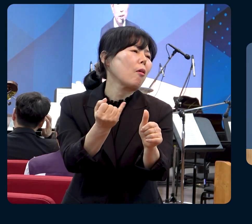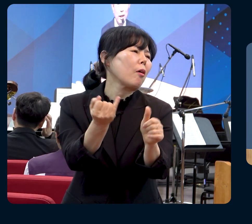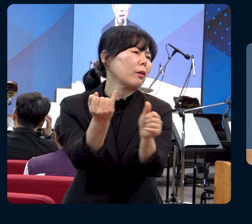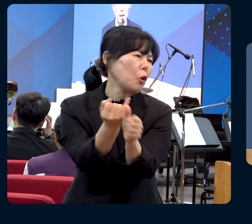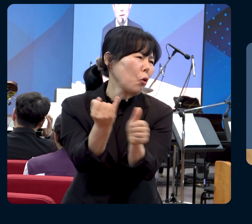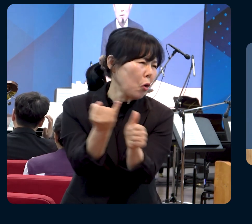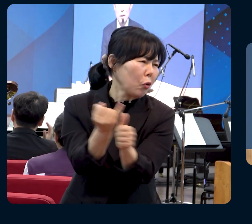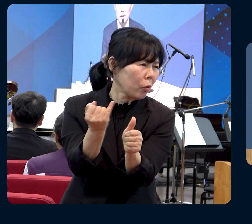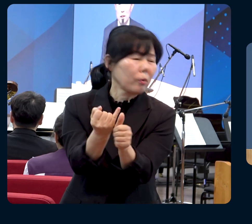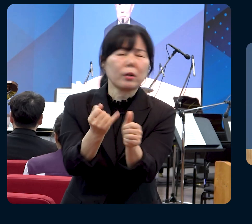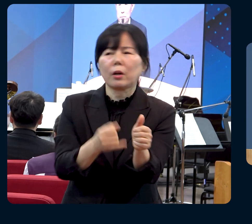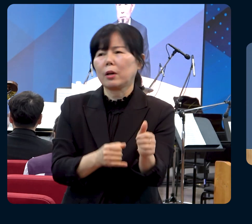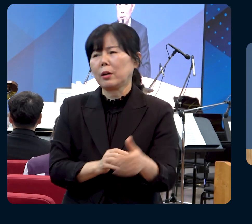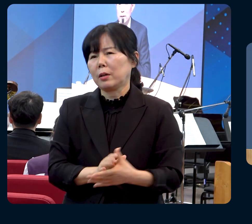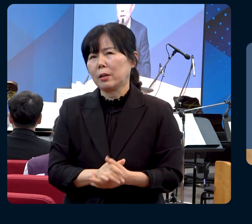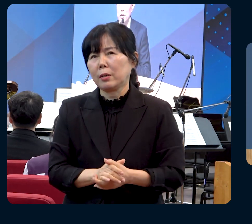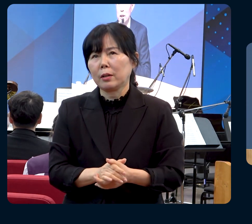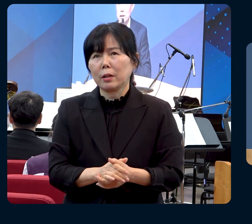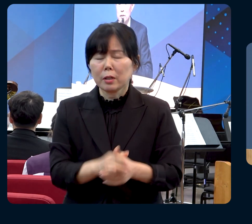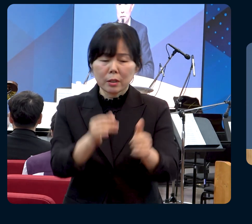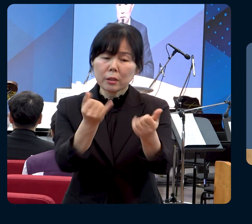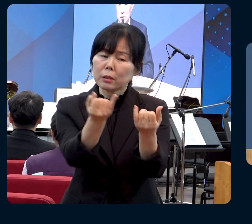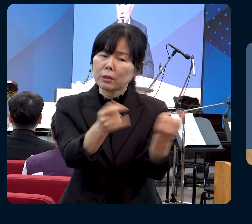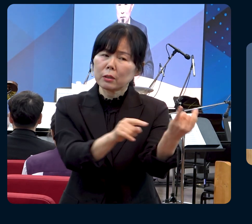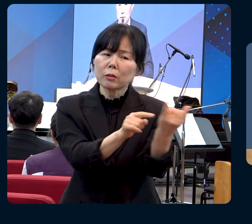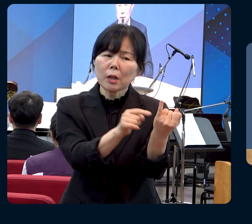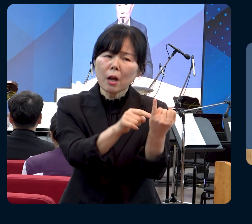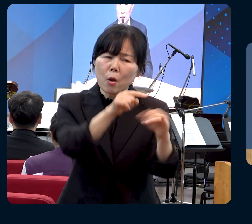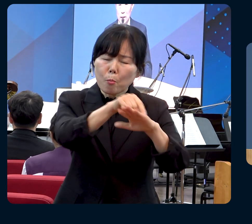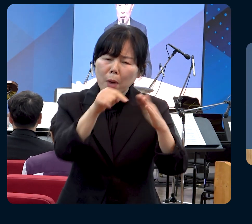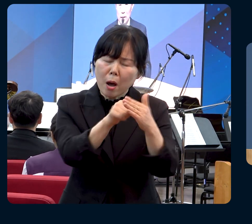그 여인의 깊은 내면에는